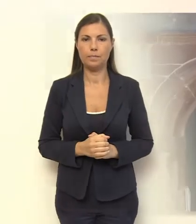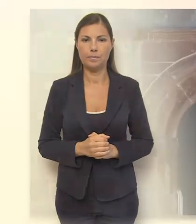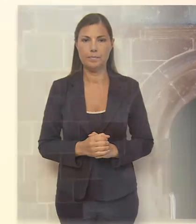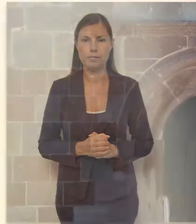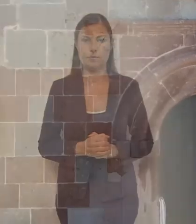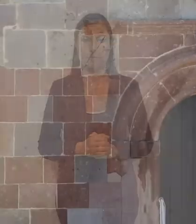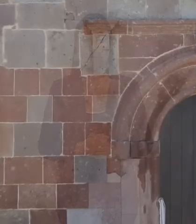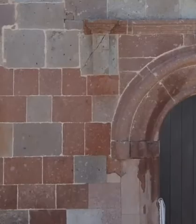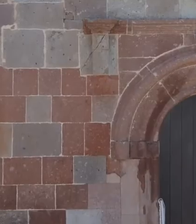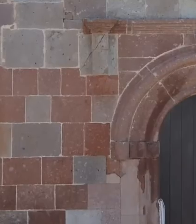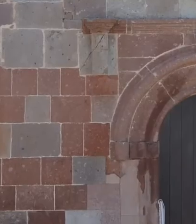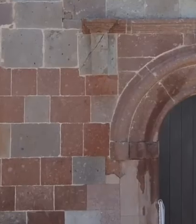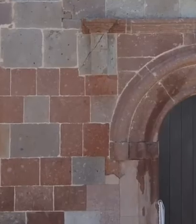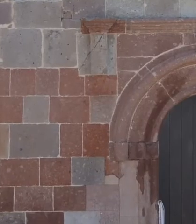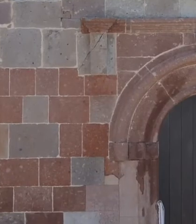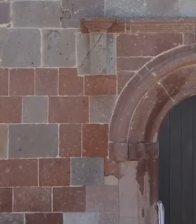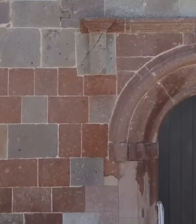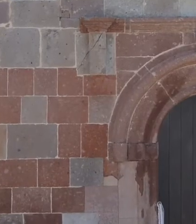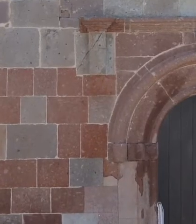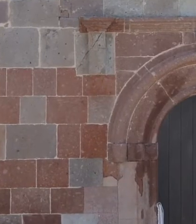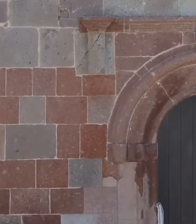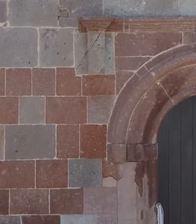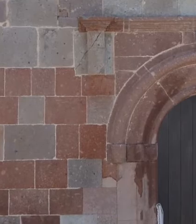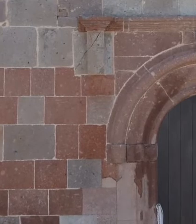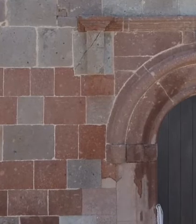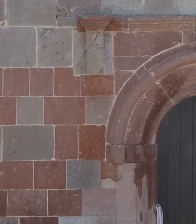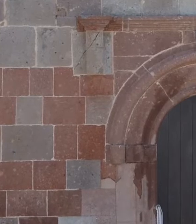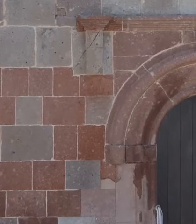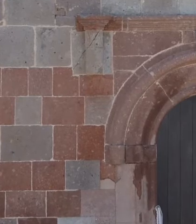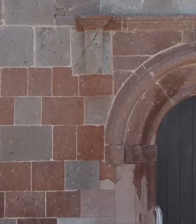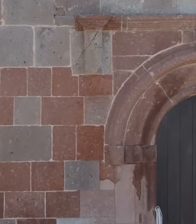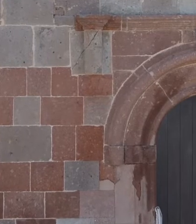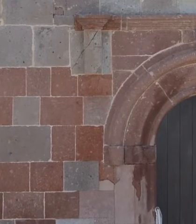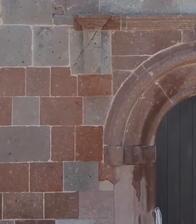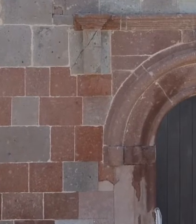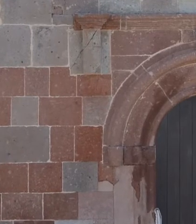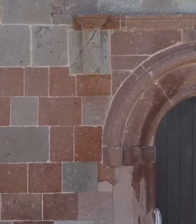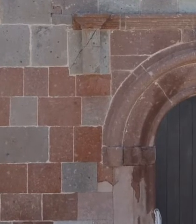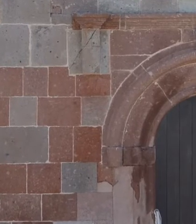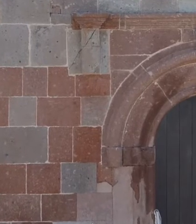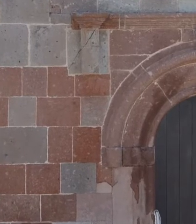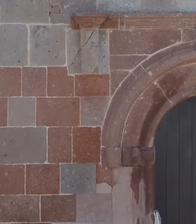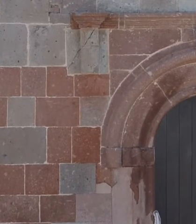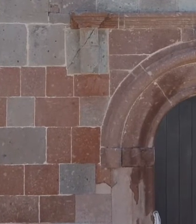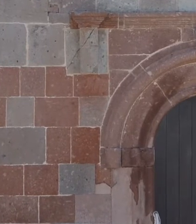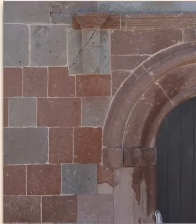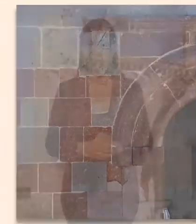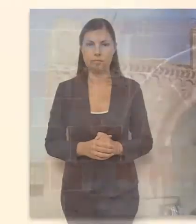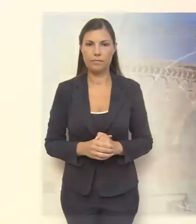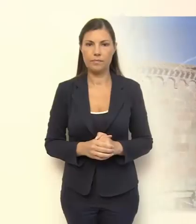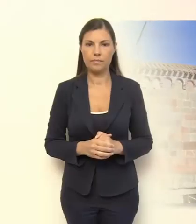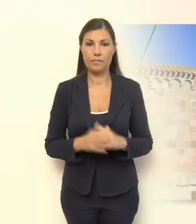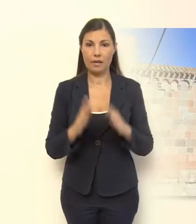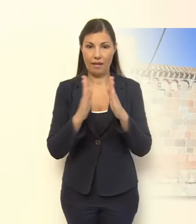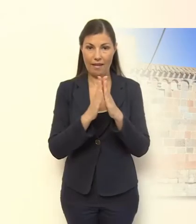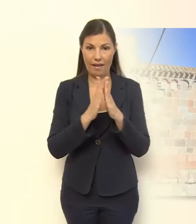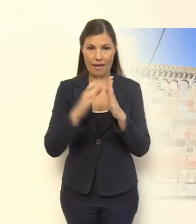la facciata venne modificata alla fine del 1800 ottocento con l'inserimento di un portale in stile gotico aragonese